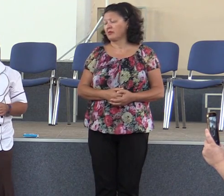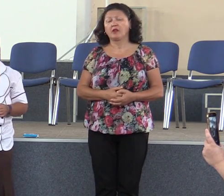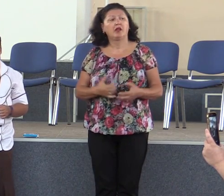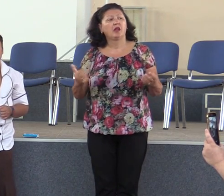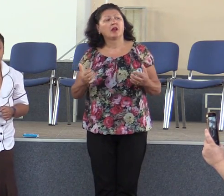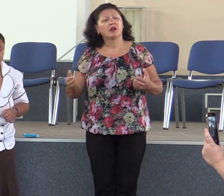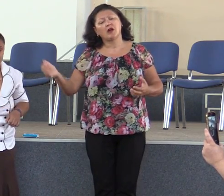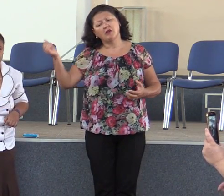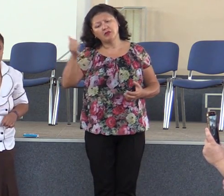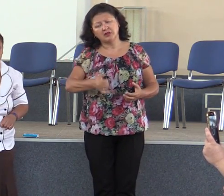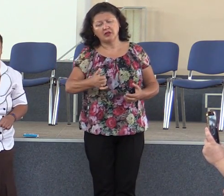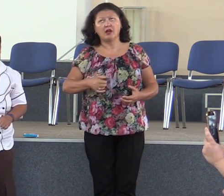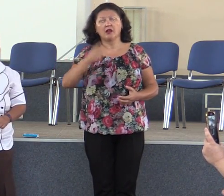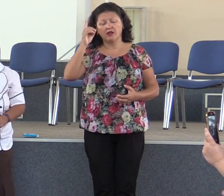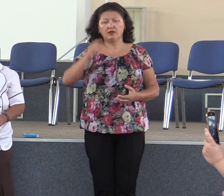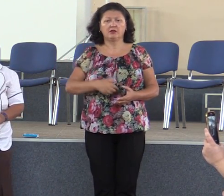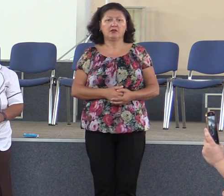care au venit la el.